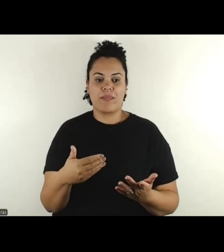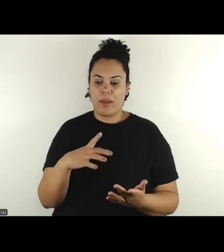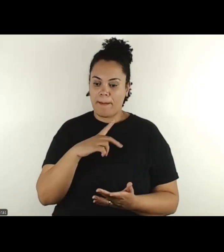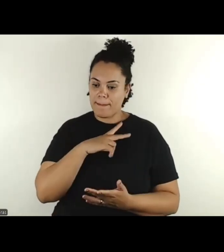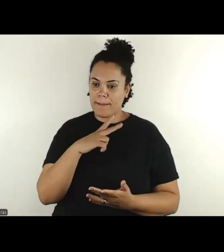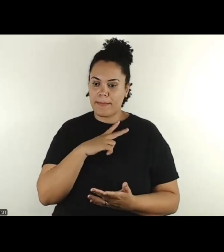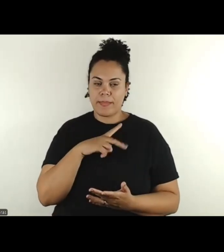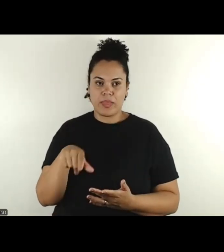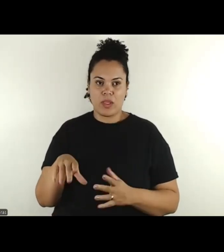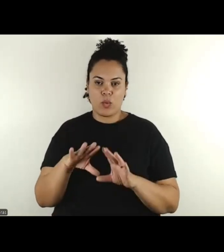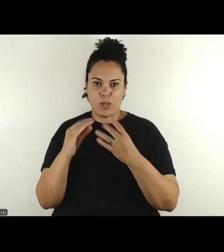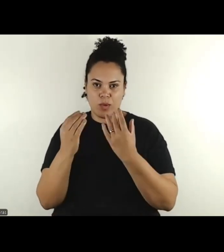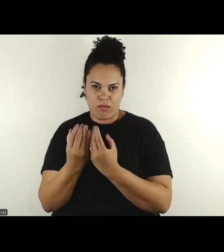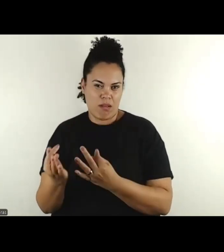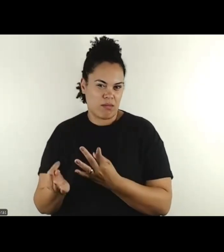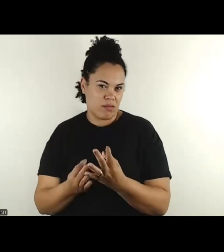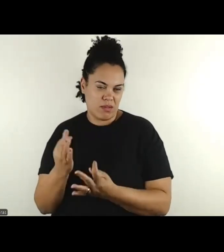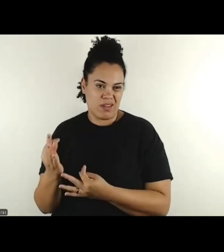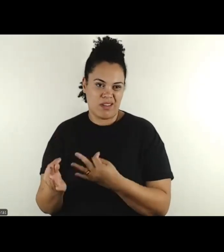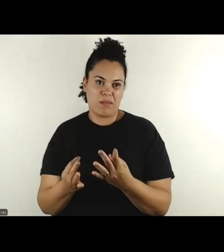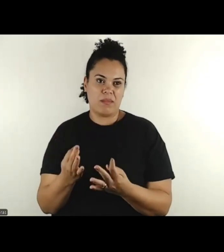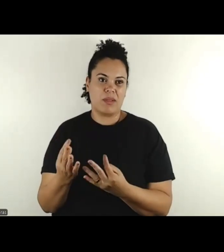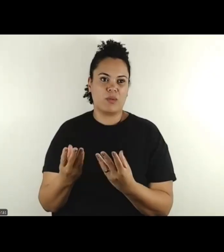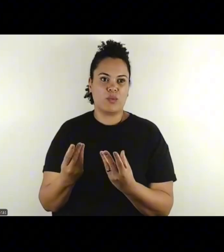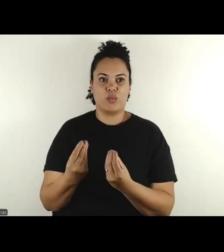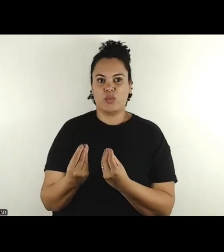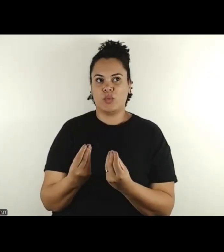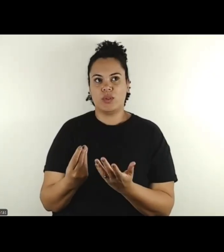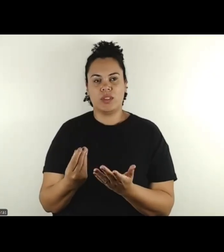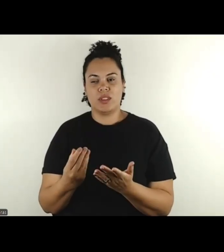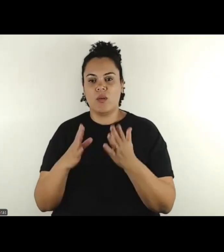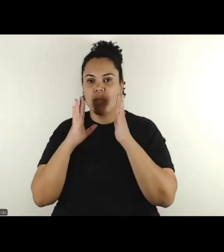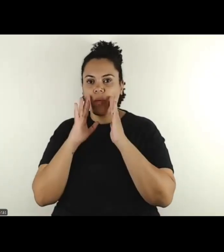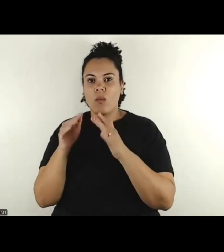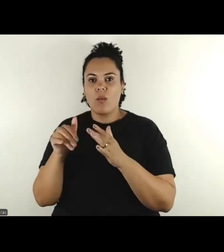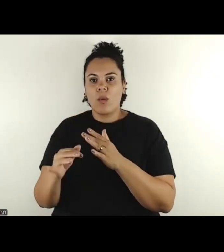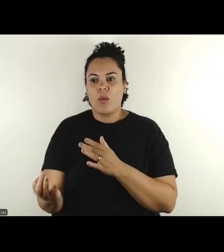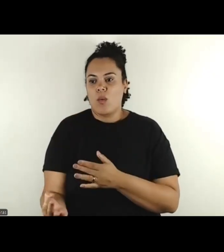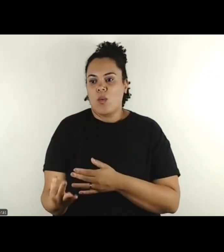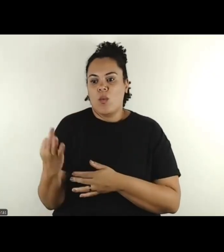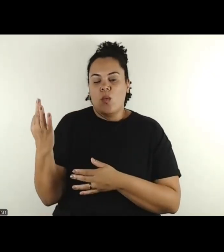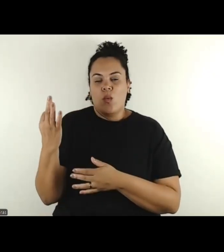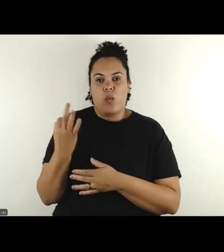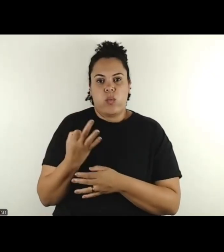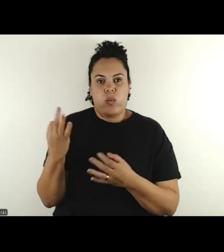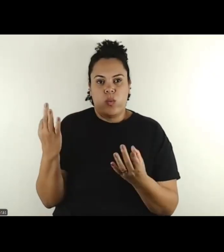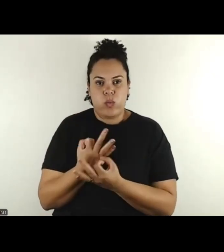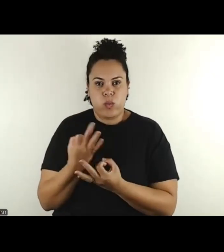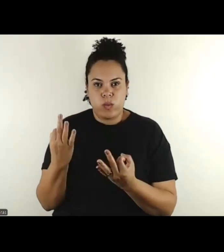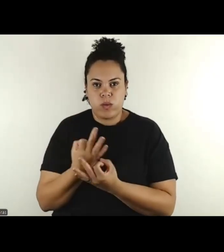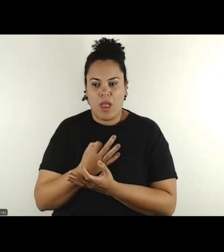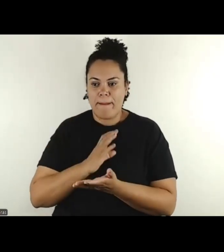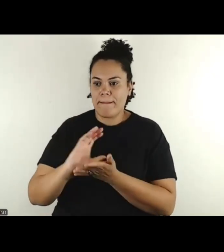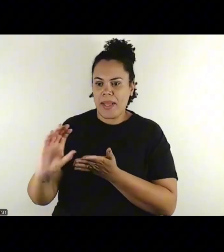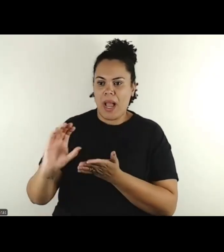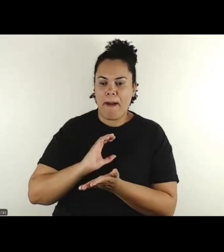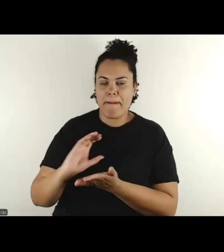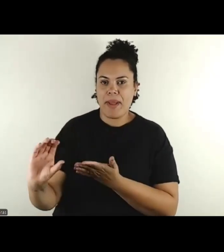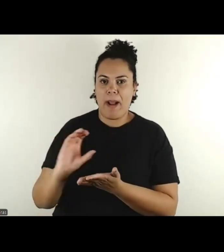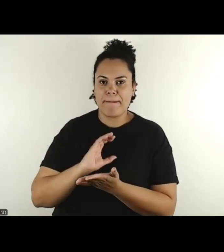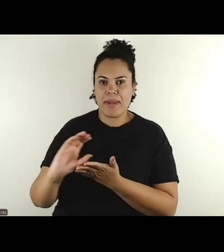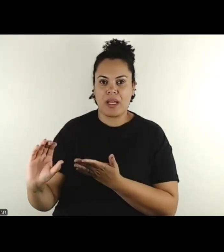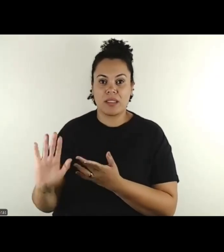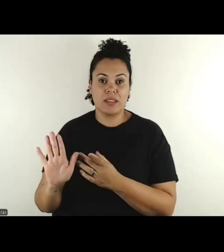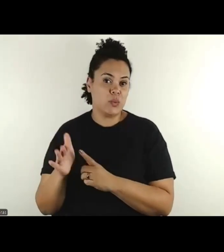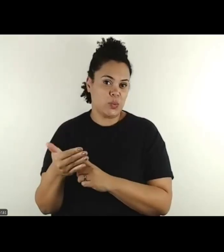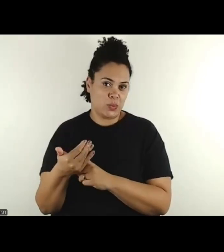nas comunidades terapêuticas, né, assim, o locus de excelência, né, para o financiamento, né, e para o acolhimento,